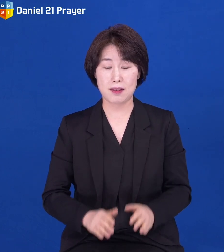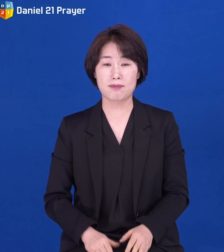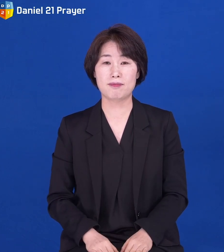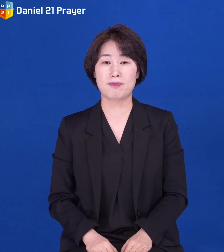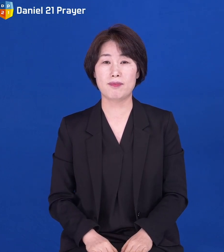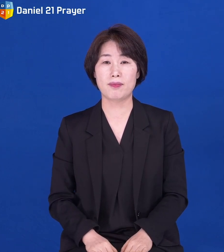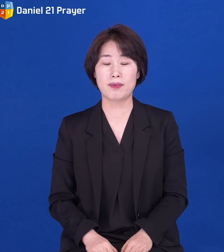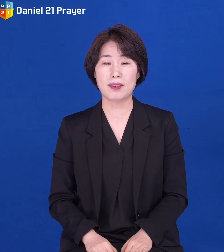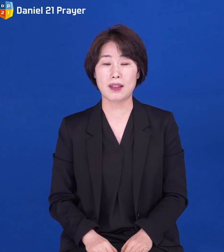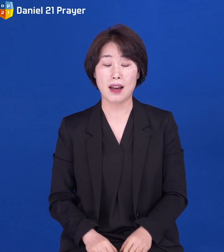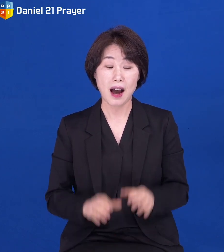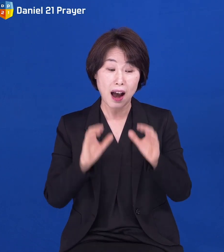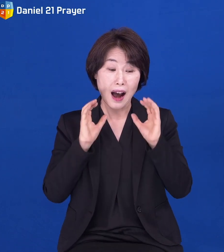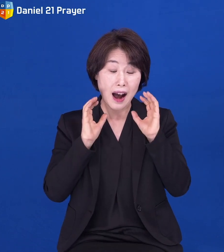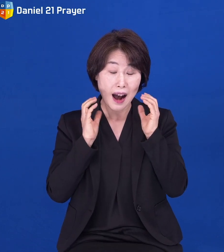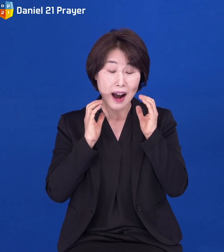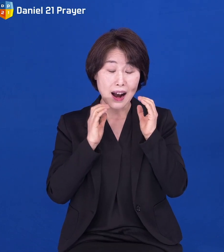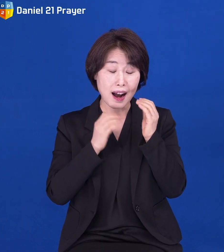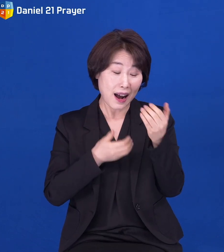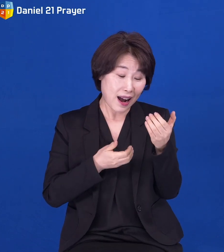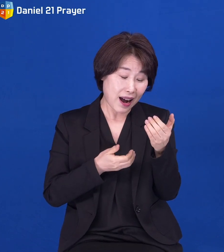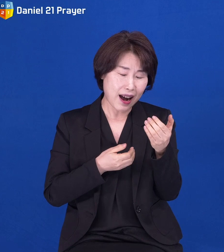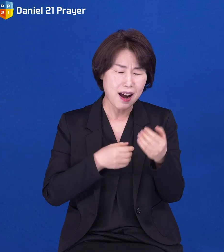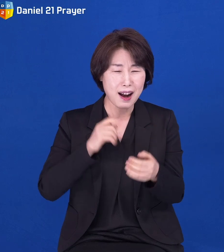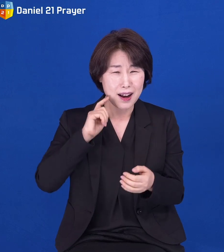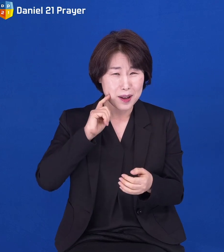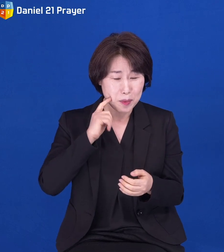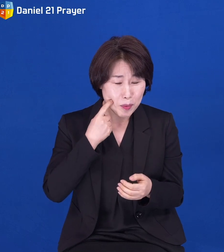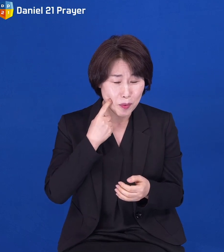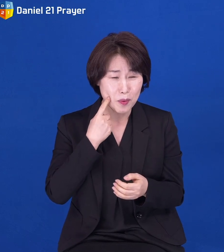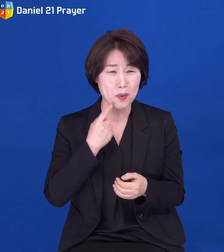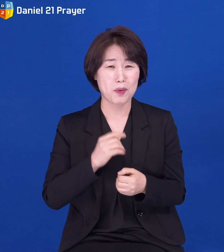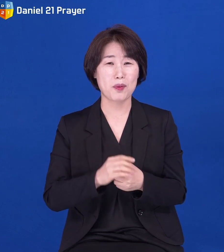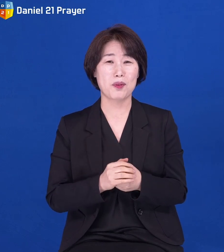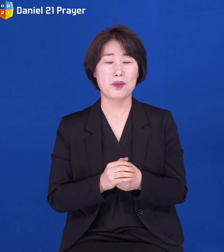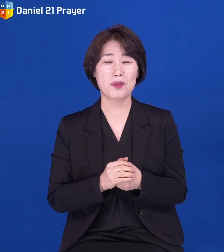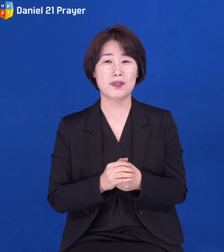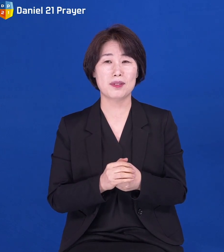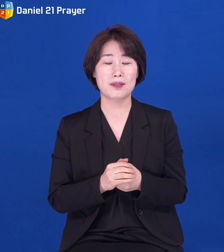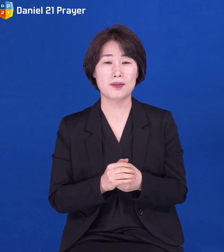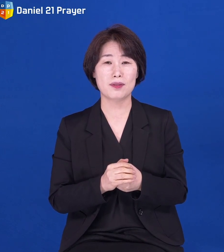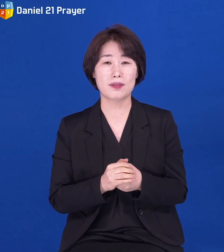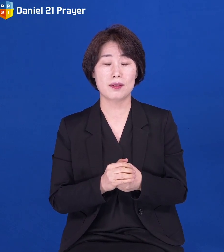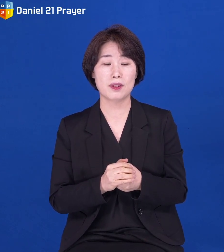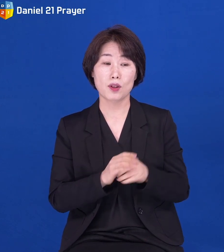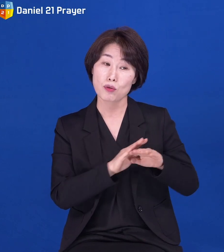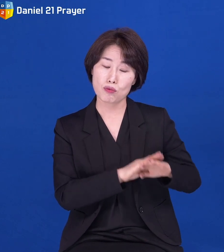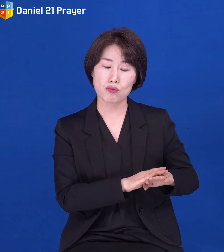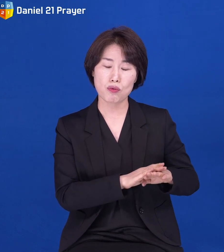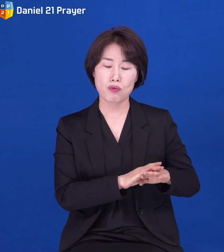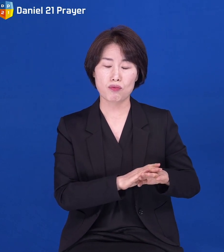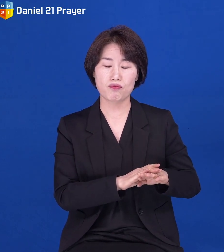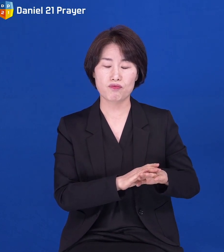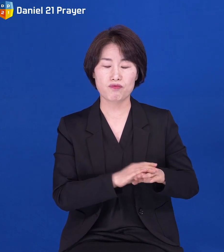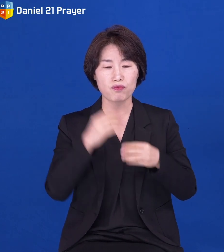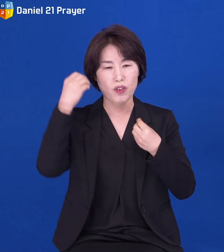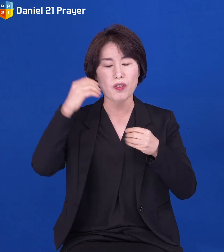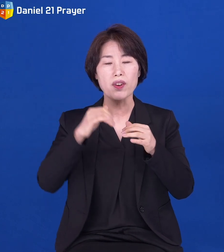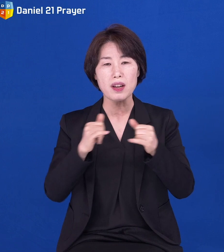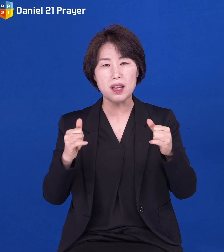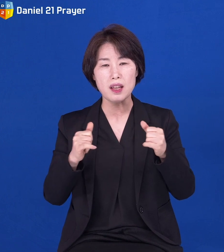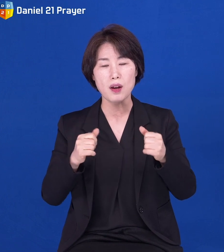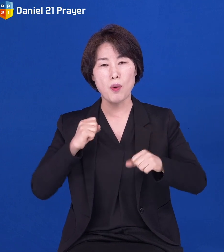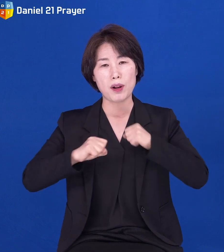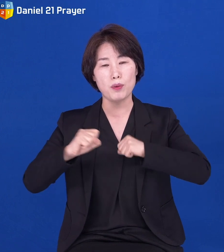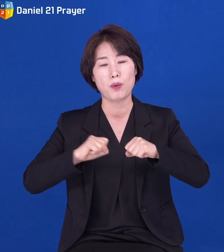너무 예뻐가지고 이제 눈에 넣기도 너무 아까운 그 아이를 제가 또 놔두고 촬영도 했어야 되는 상황들이 생겼었어요. 근데